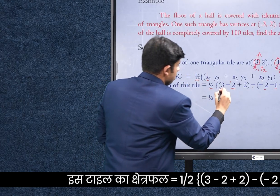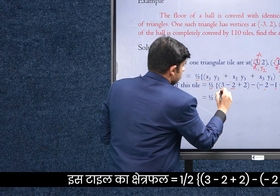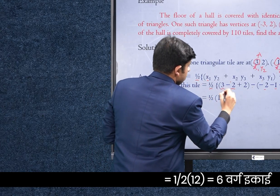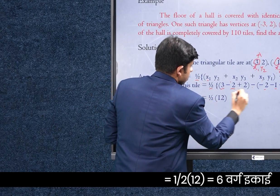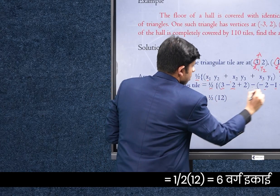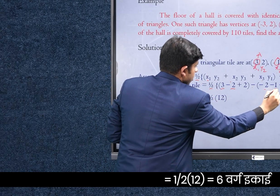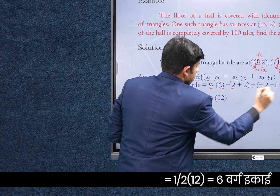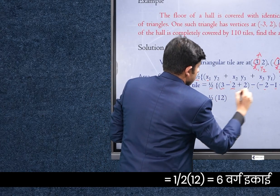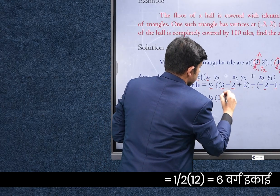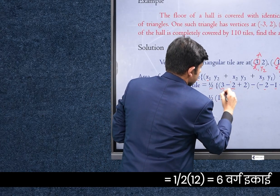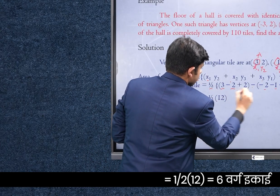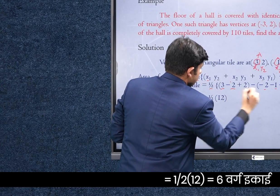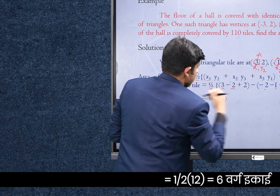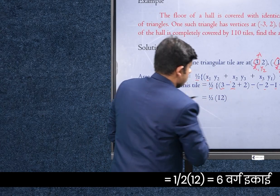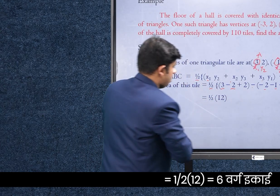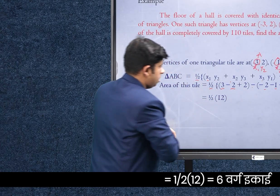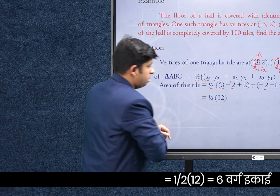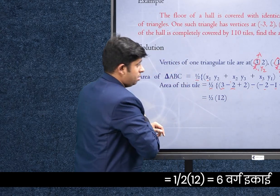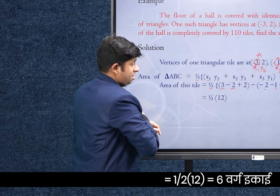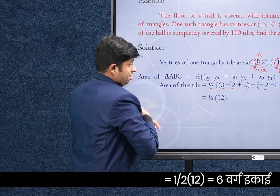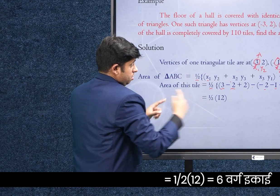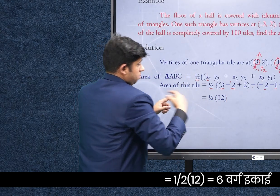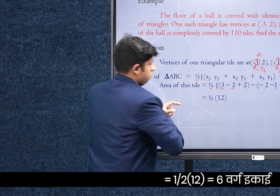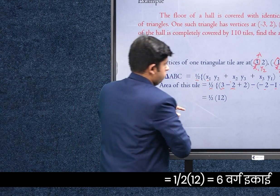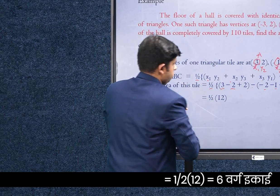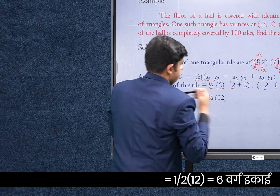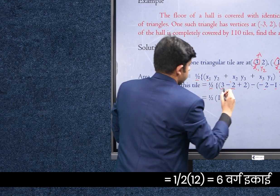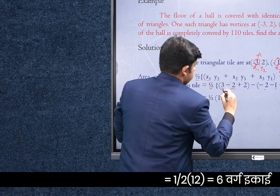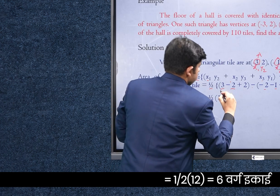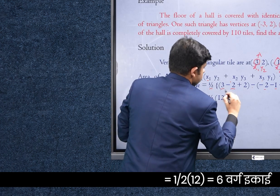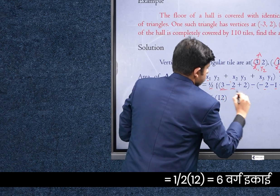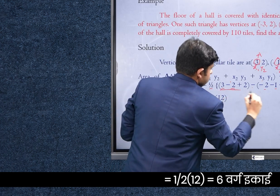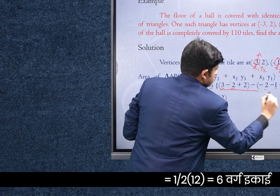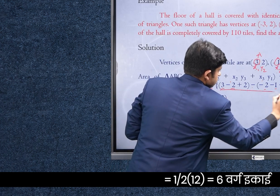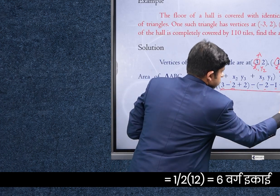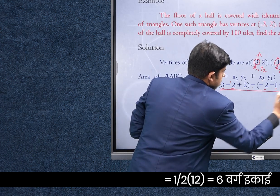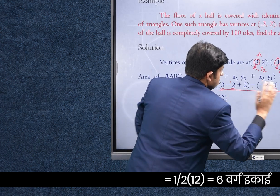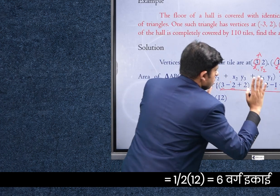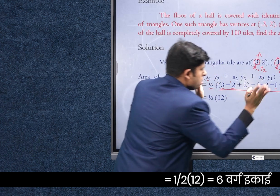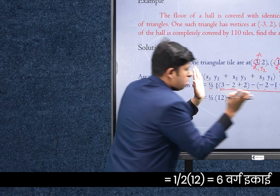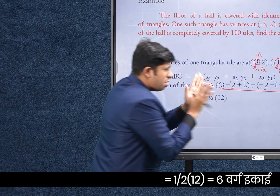इज इक्वल 1/2 ऑफ 12 इज इक्वल 6 वर्ग इकाई।